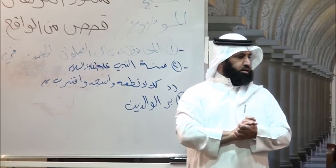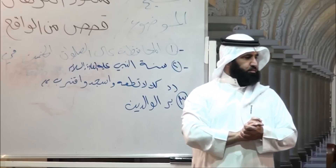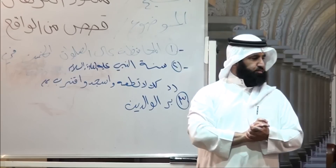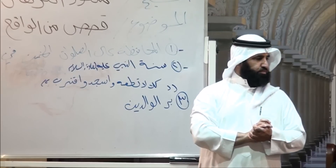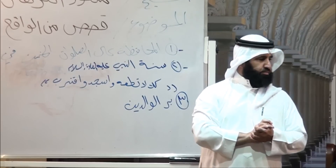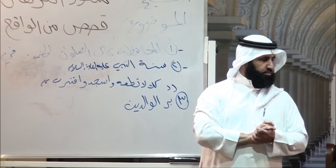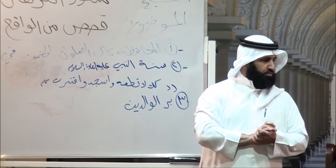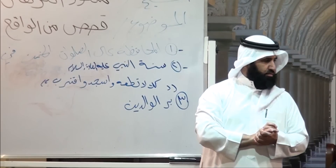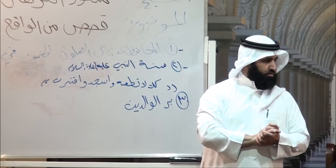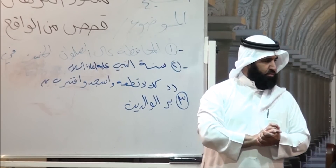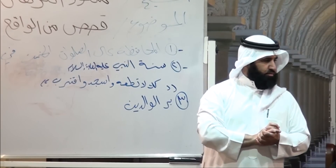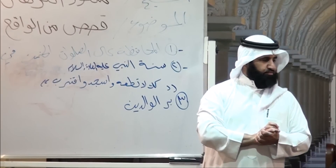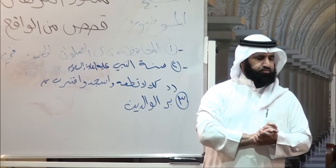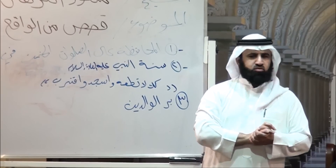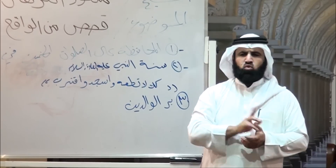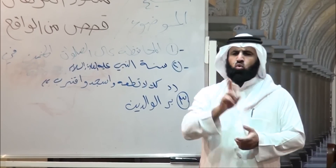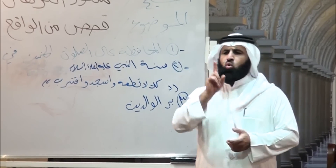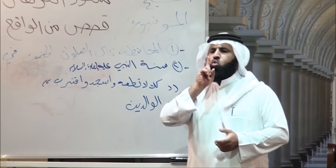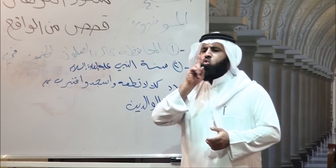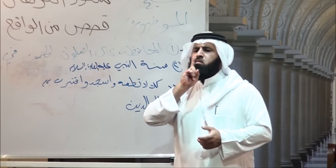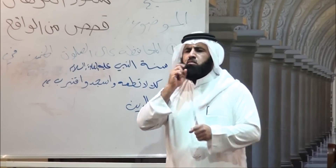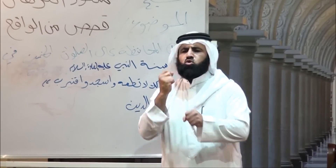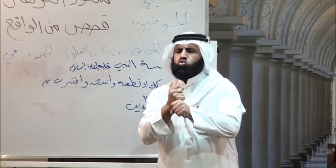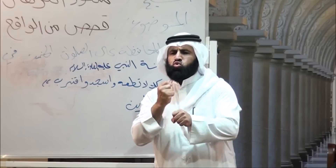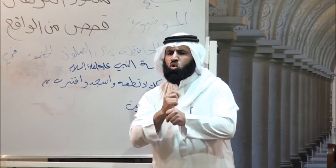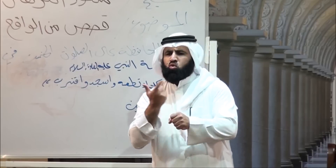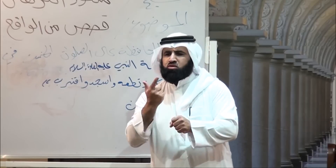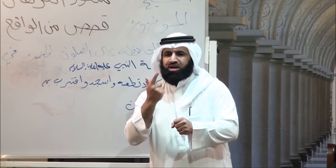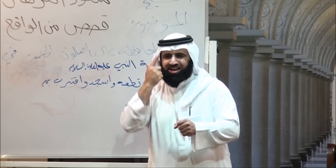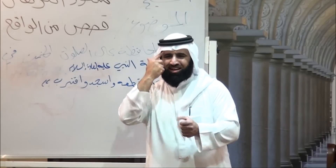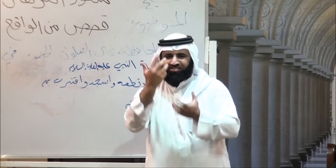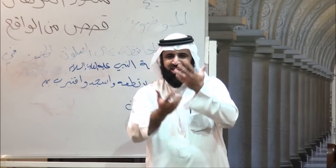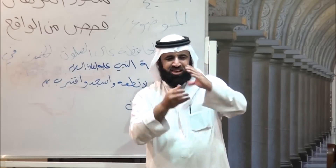أمه كانت تصنع الخبز في التنور.